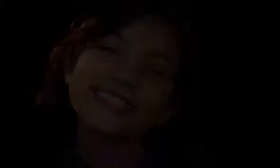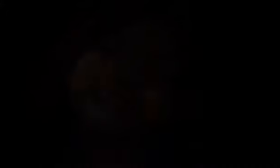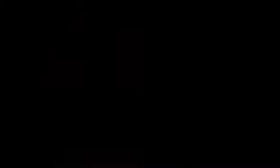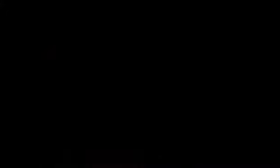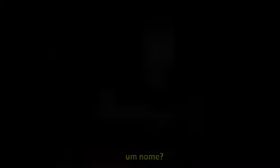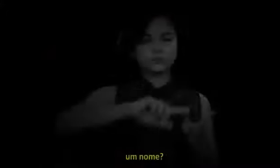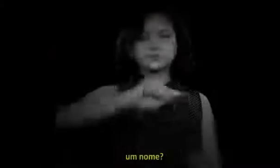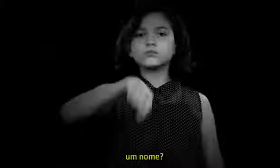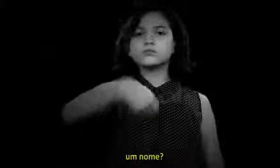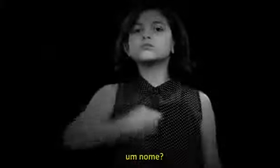Um nome?